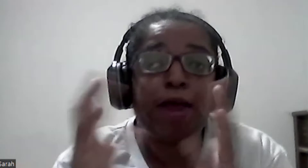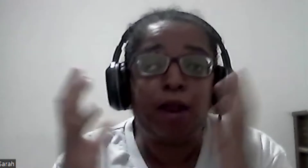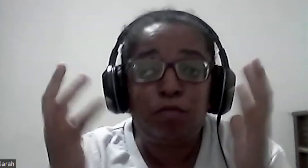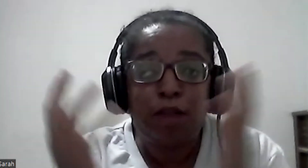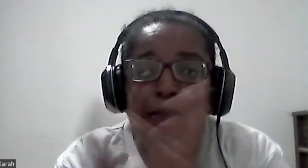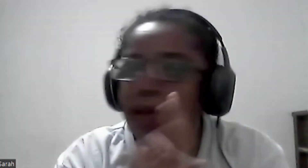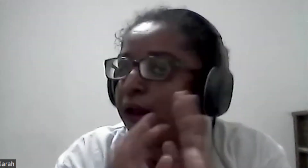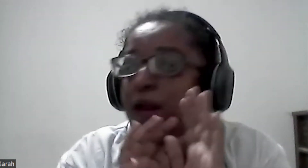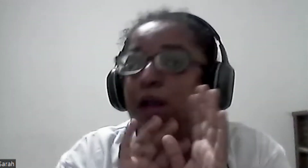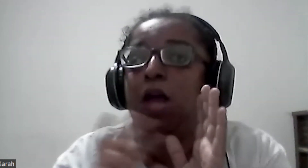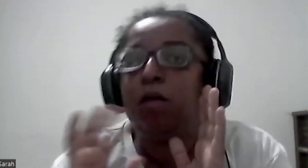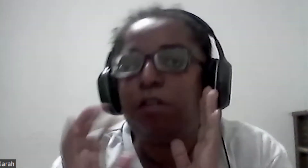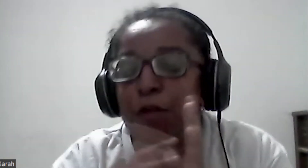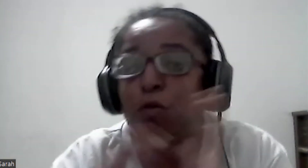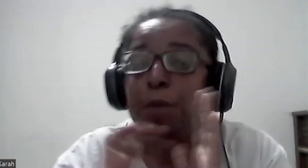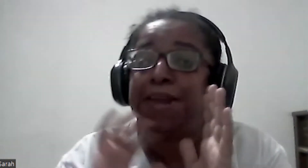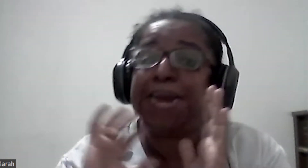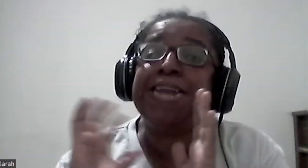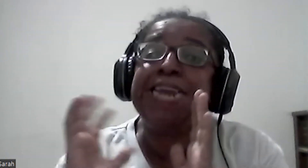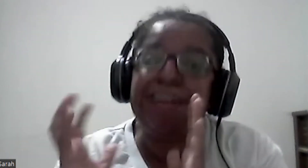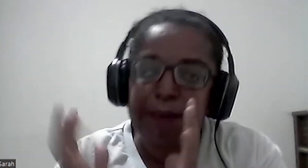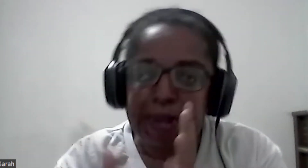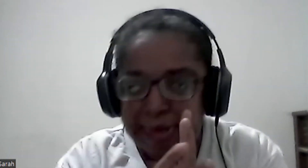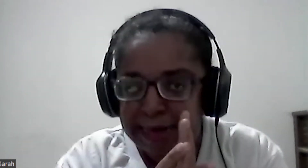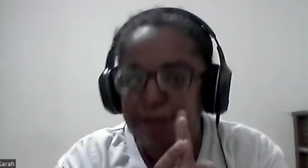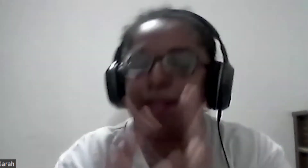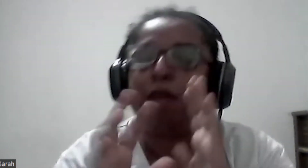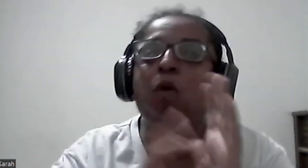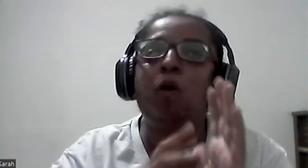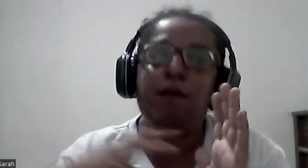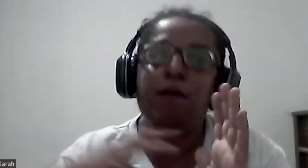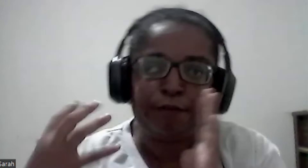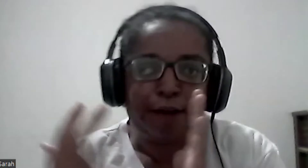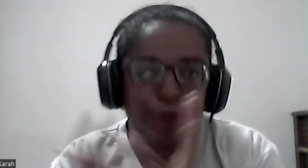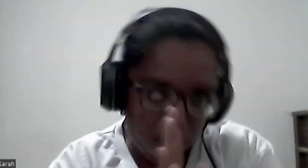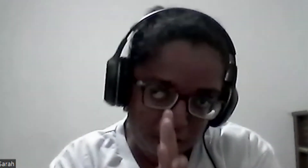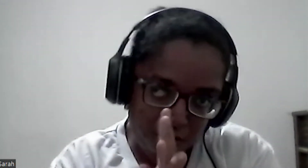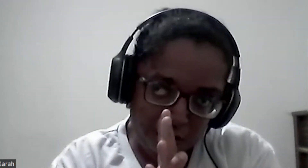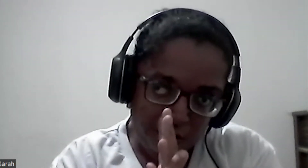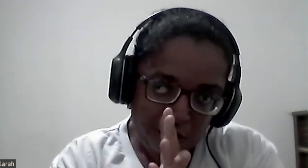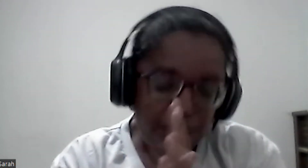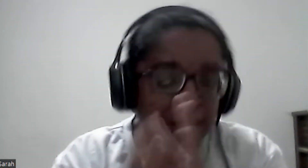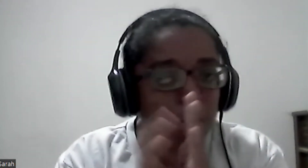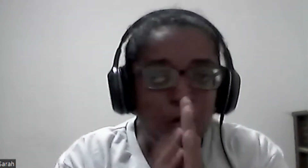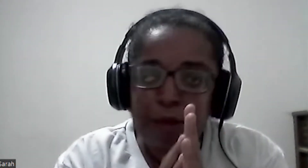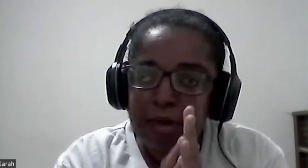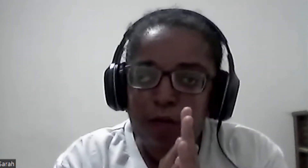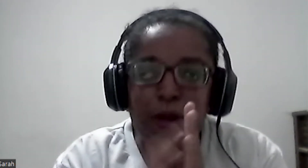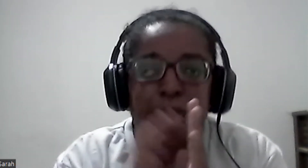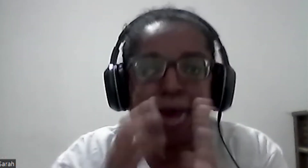do silêncio, ela ainda não despertou. No momento que ela despertar, vai ser outra reviravolta. Mas, no momento, ele